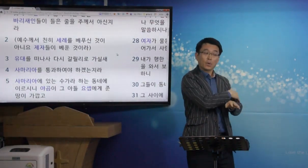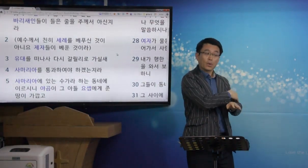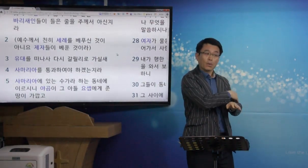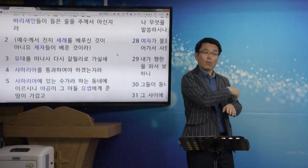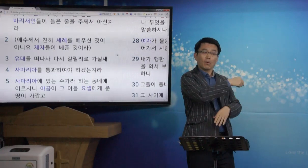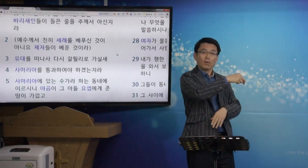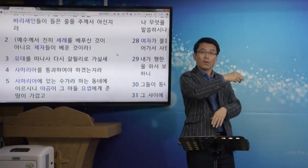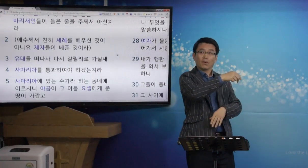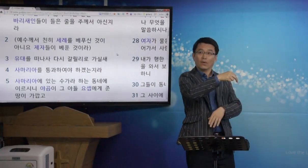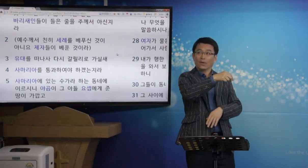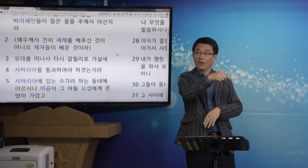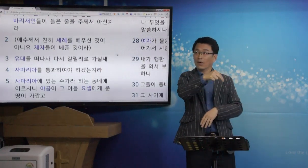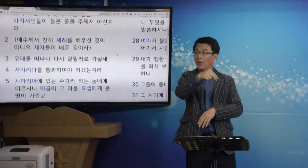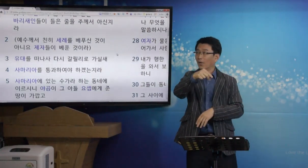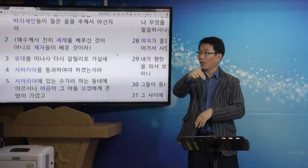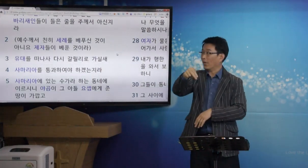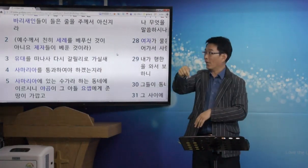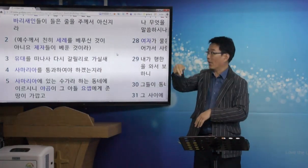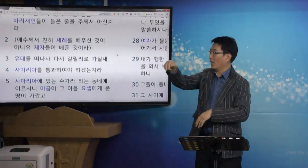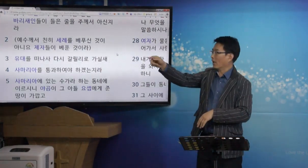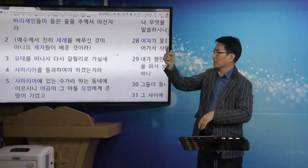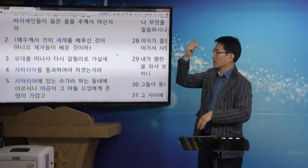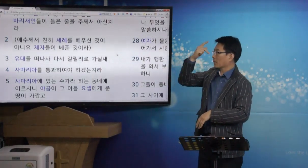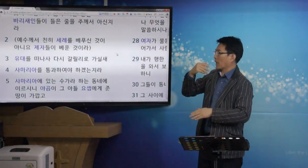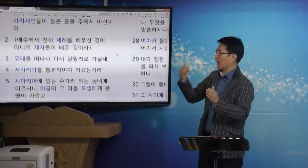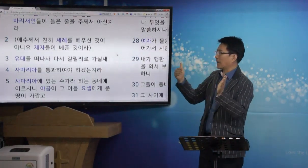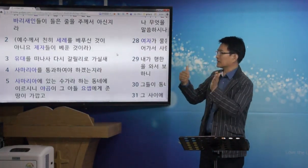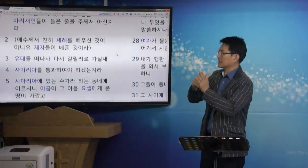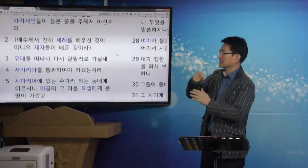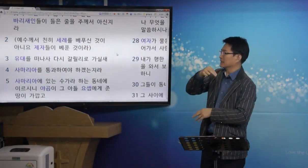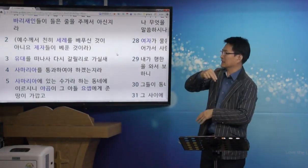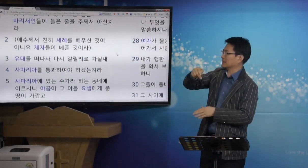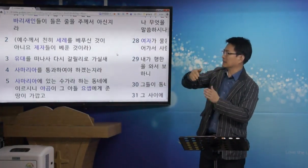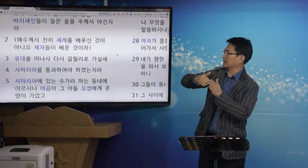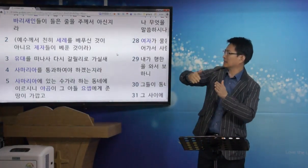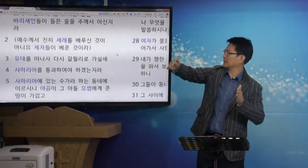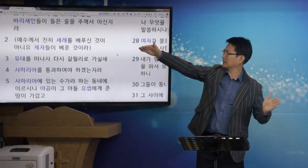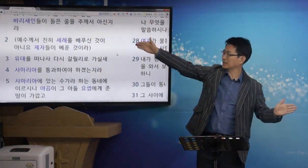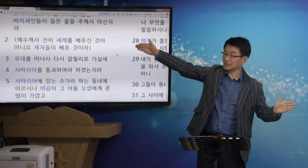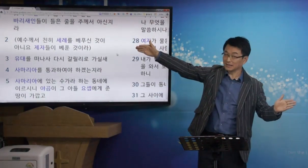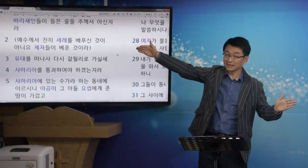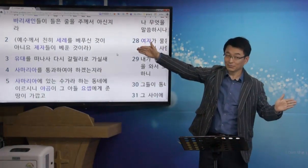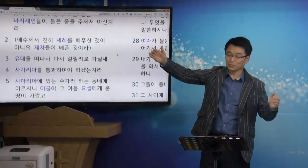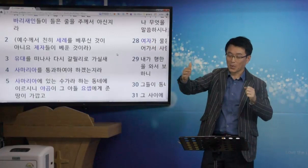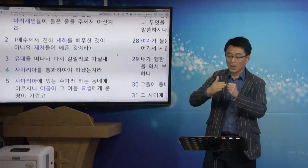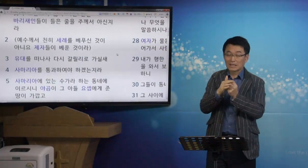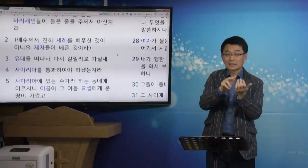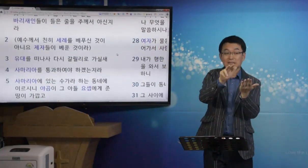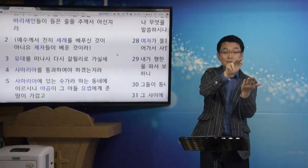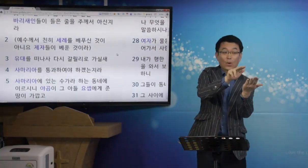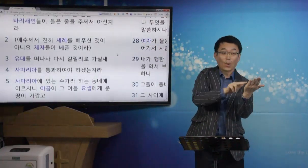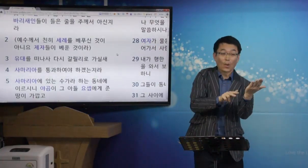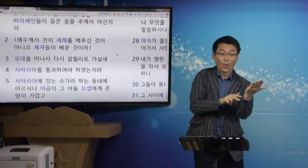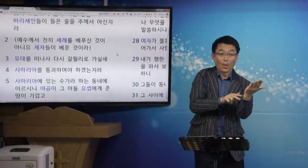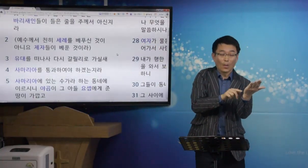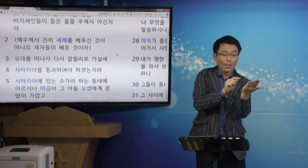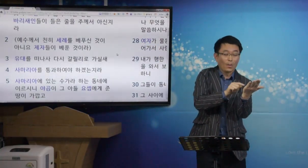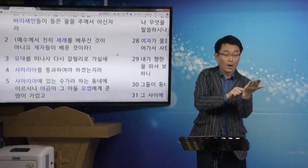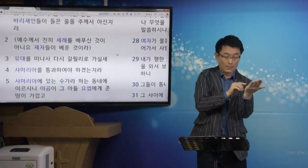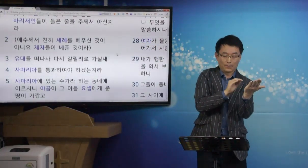도시입니다. 그곳에부터 걸어간다라고 생각을 하면 사마리아까지 그 거리는 지도를